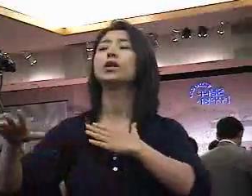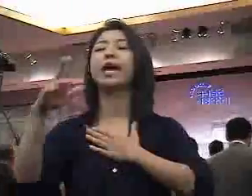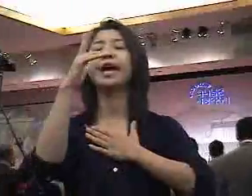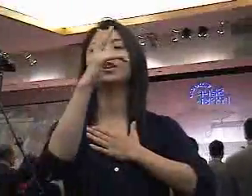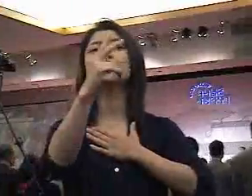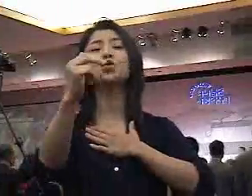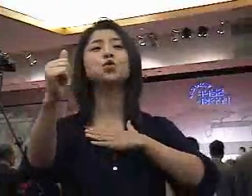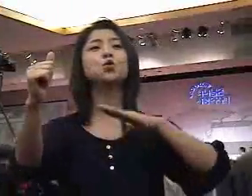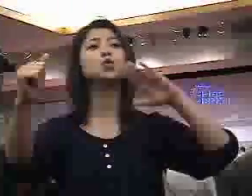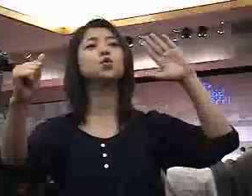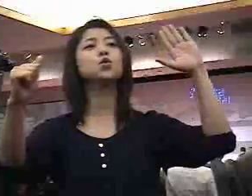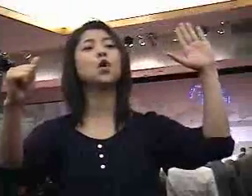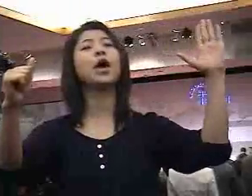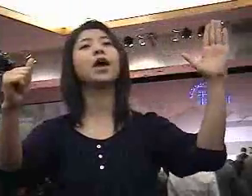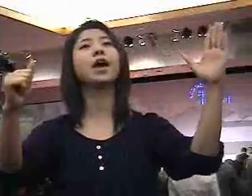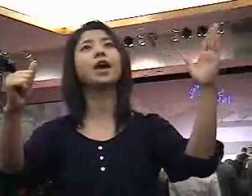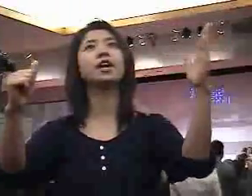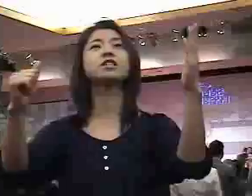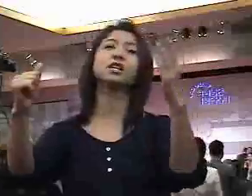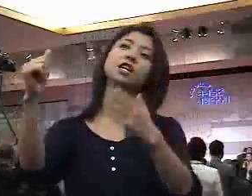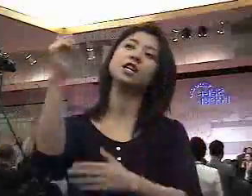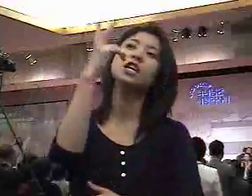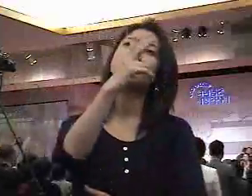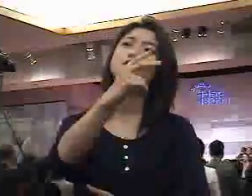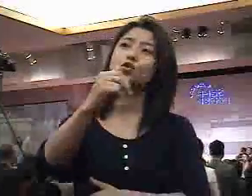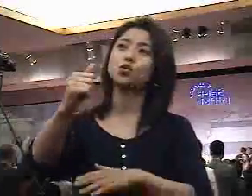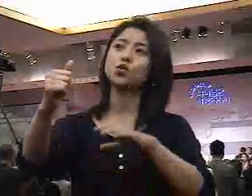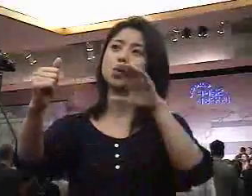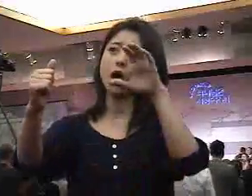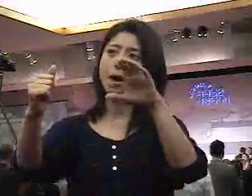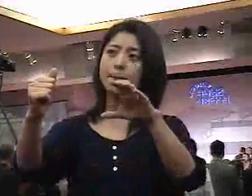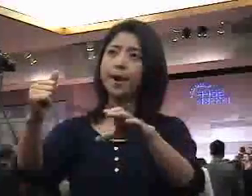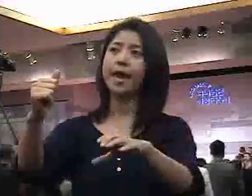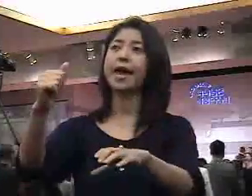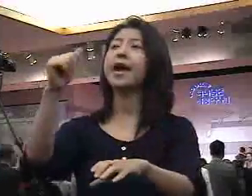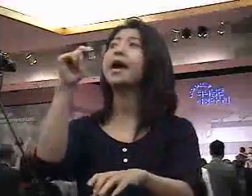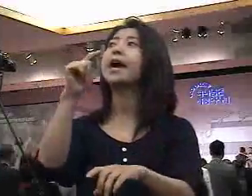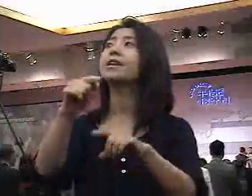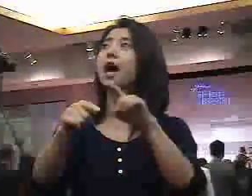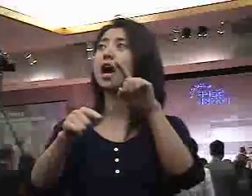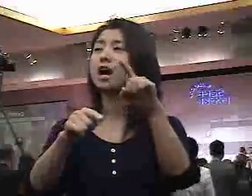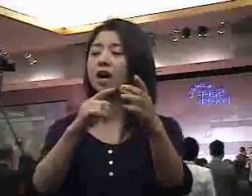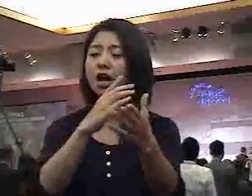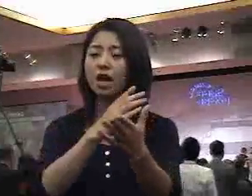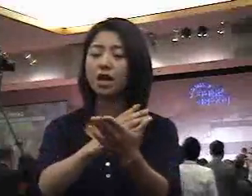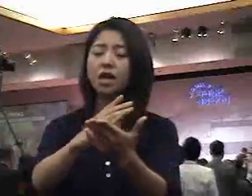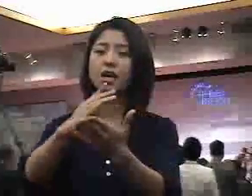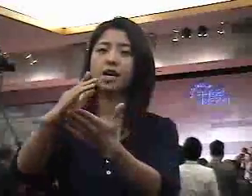내려놓고 내 주 대신 주 앞에